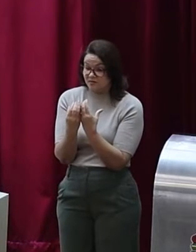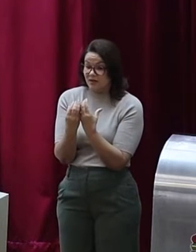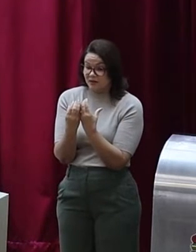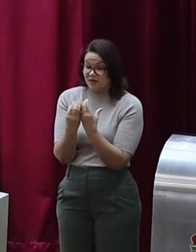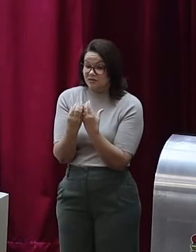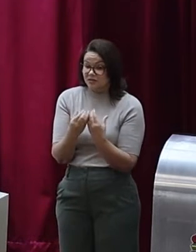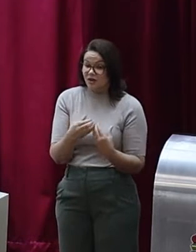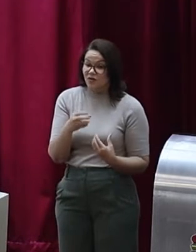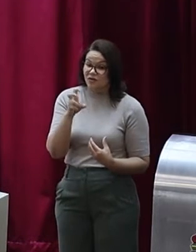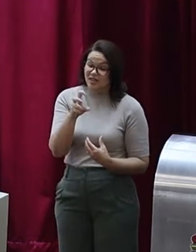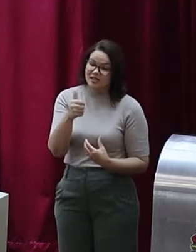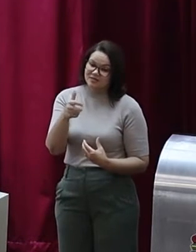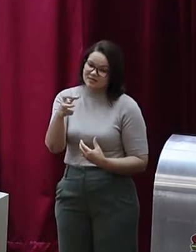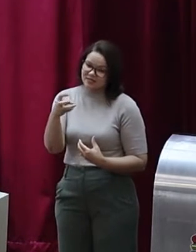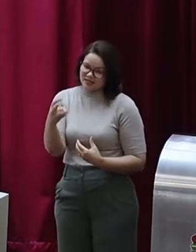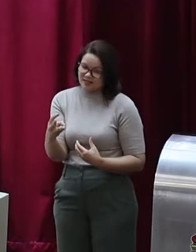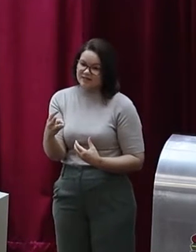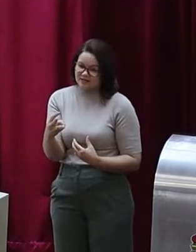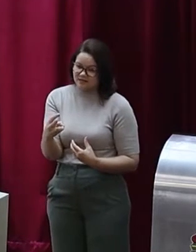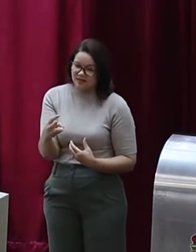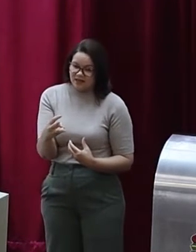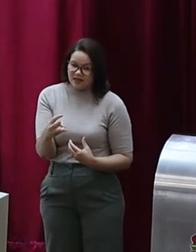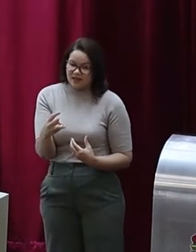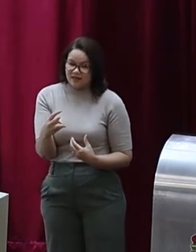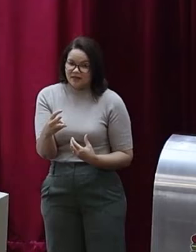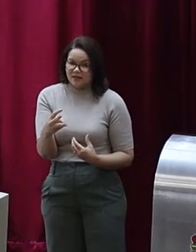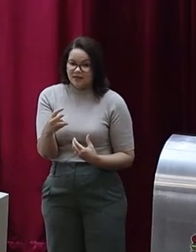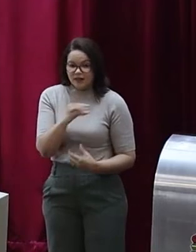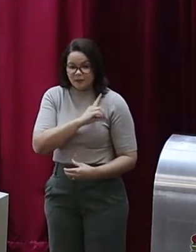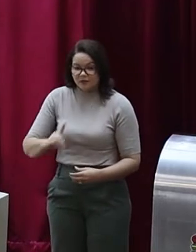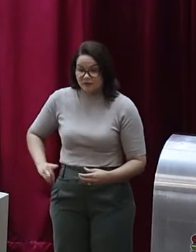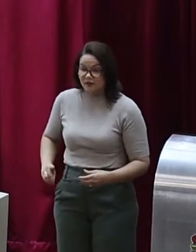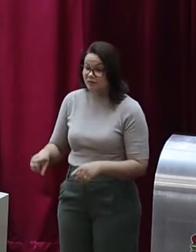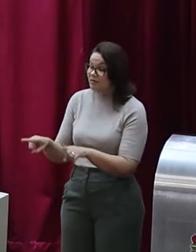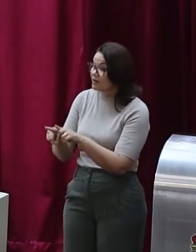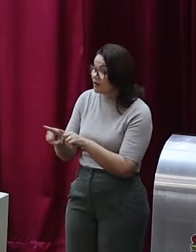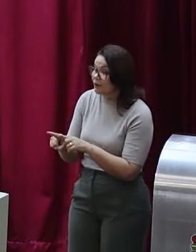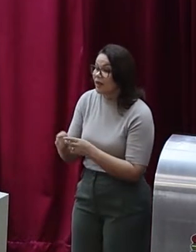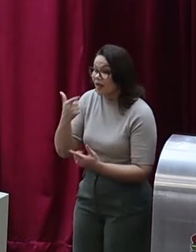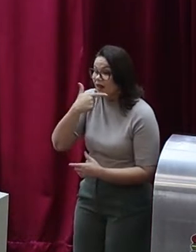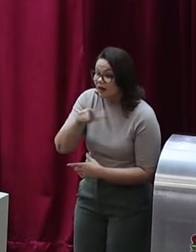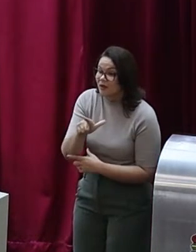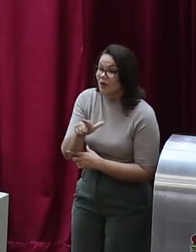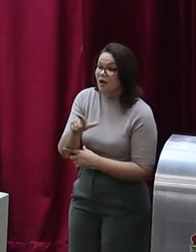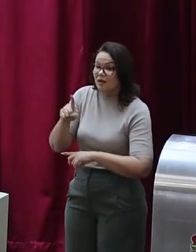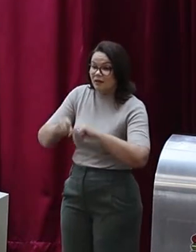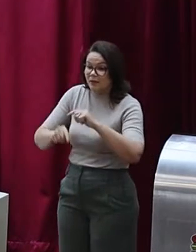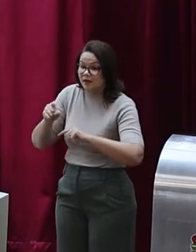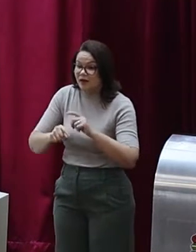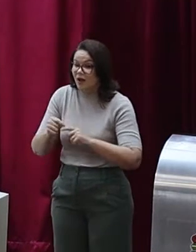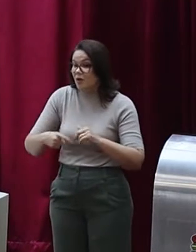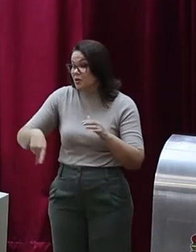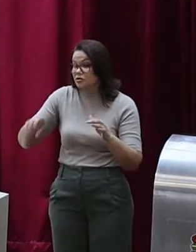deputados, num país onde se falam mais de 250 línguas e que a língua instrumental do Congresso Nacional é exclusivamente